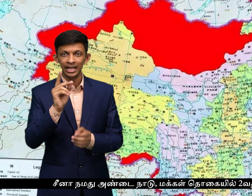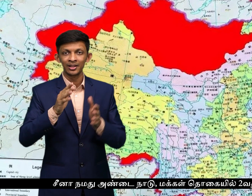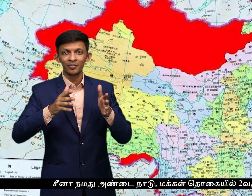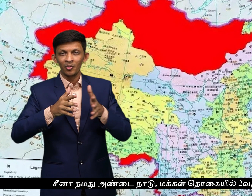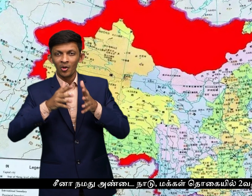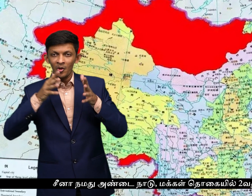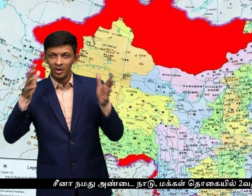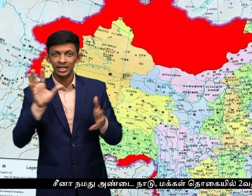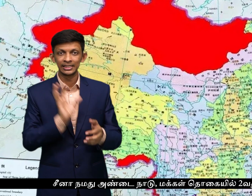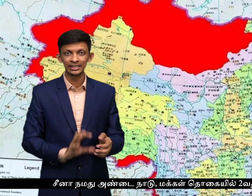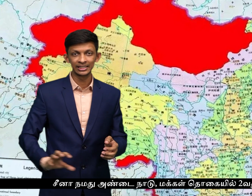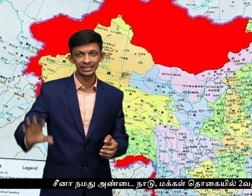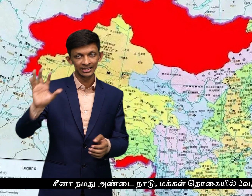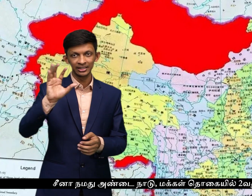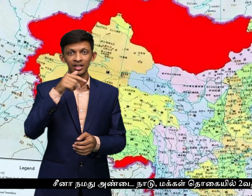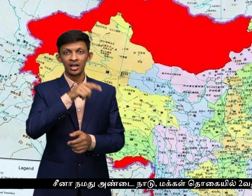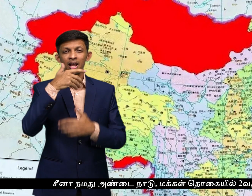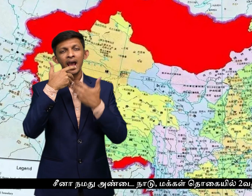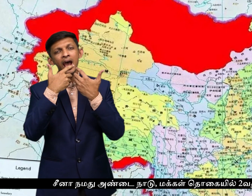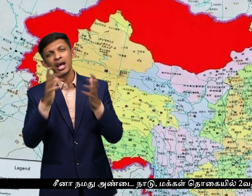2வது பெரிய நாடு.